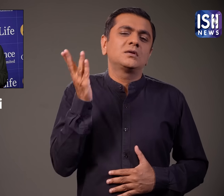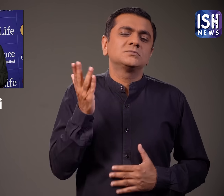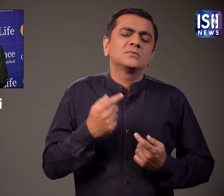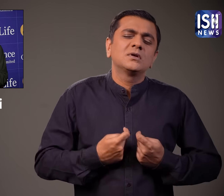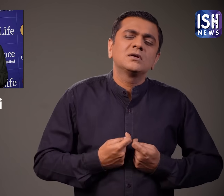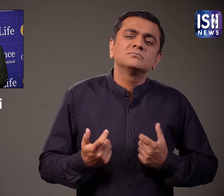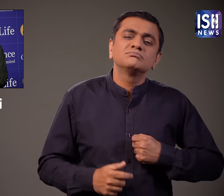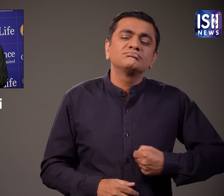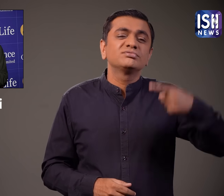शुमार है